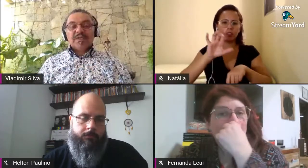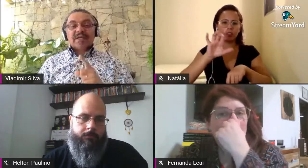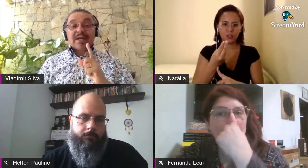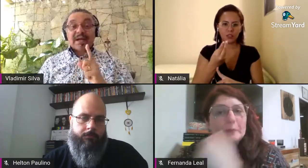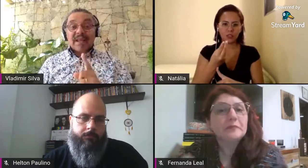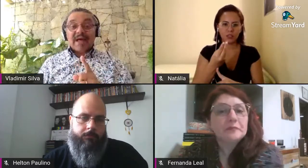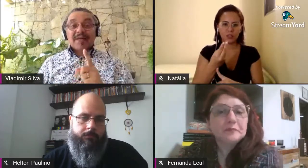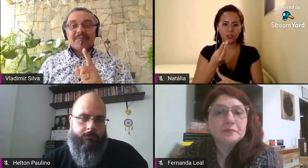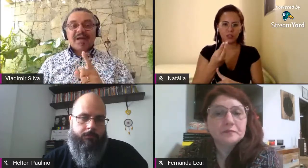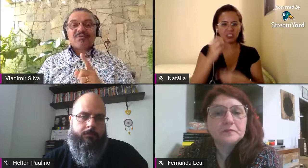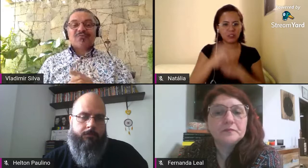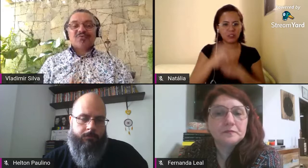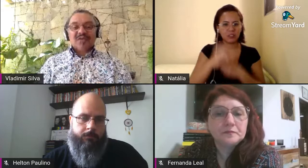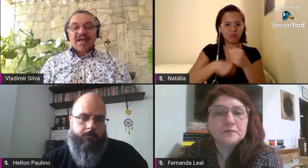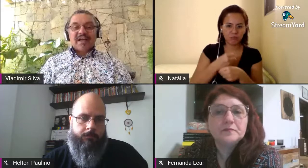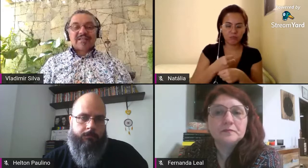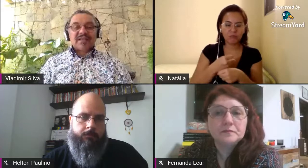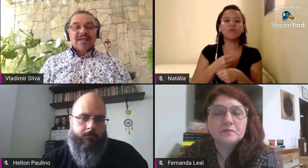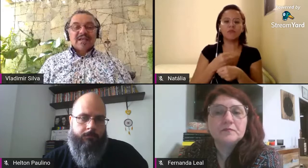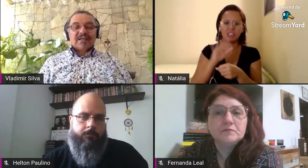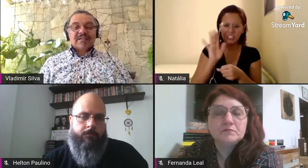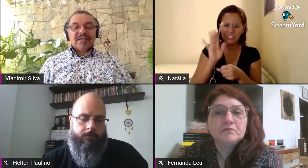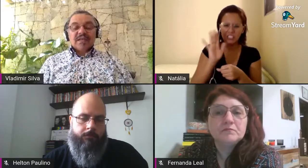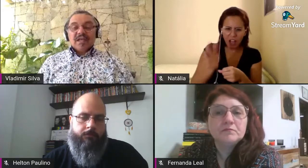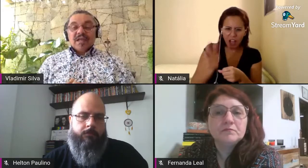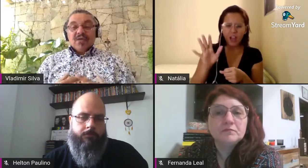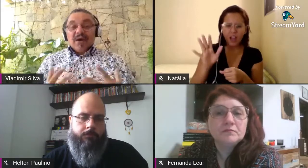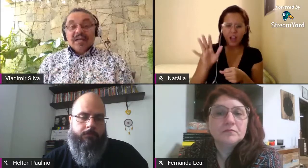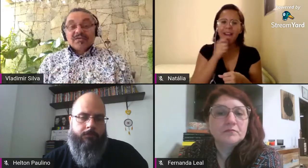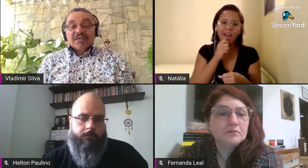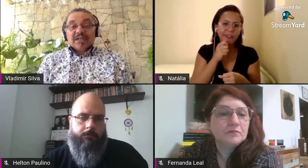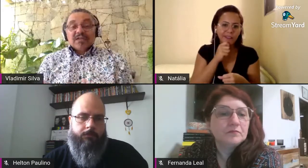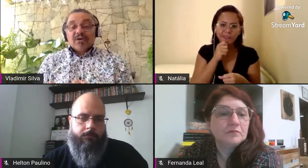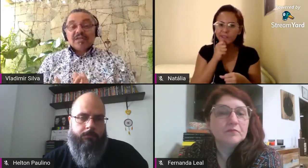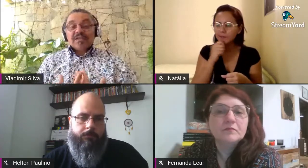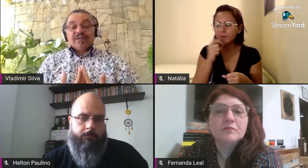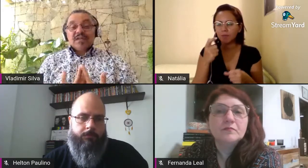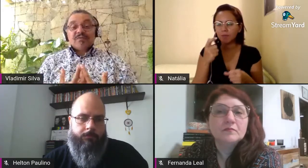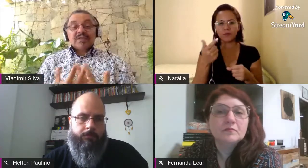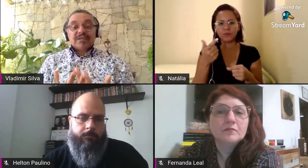uma política clara para cultura e arte. Quer dizer, eu acho que